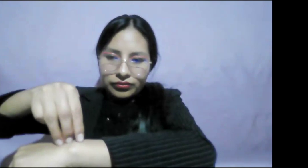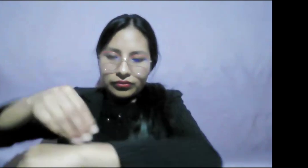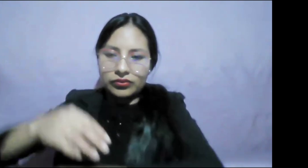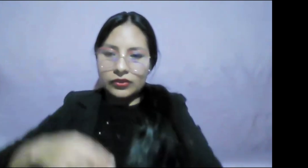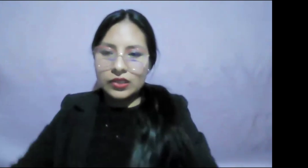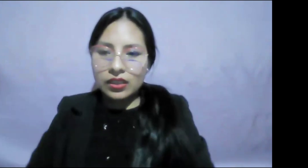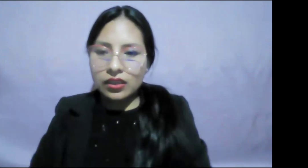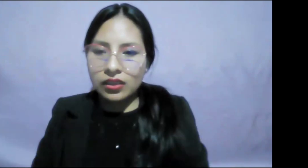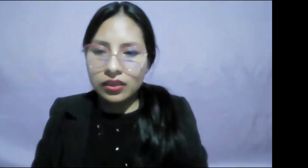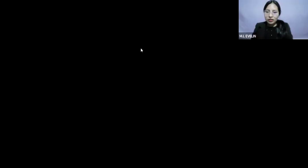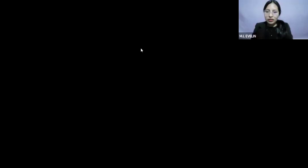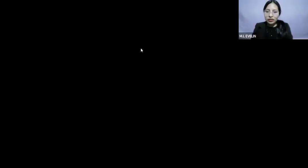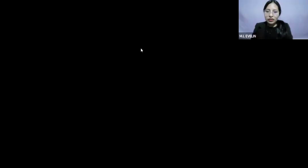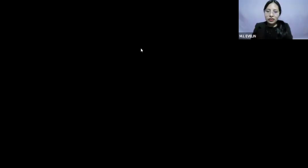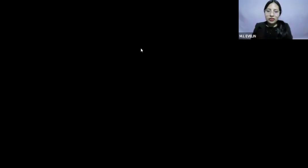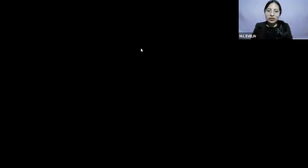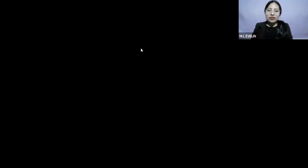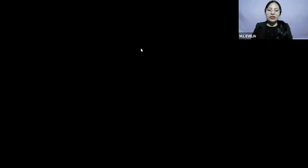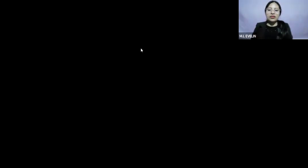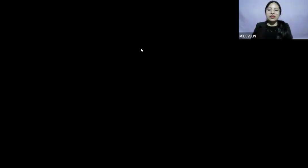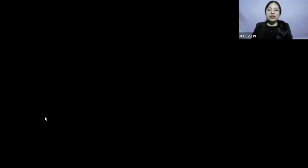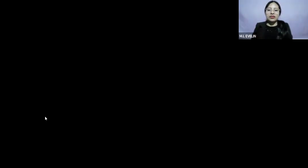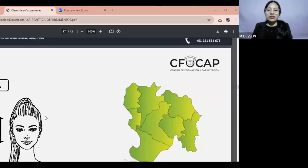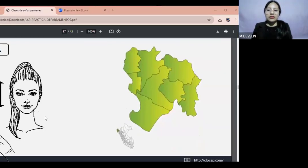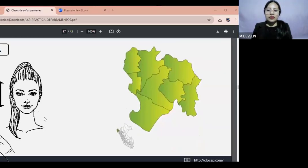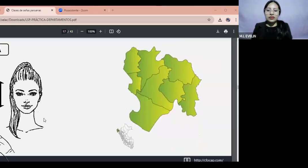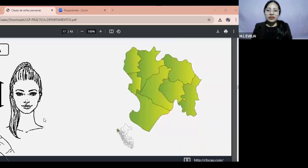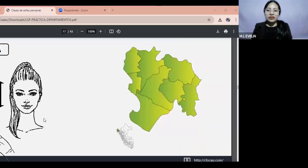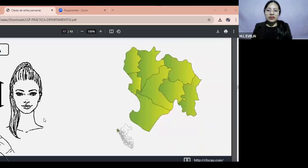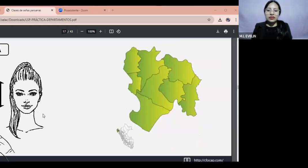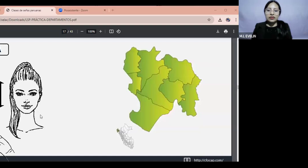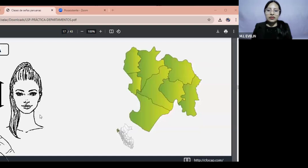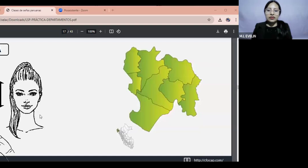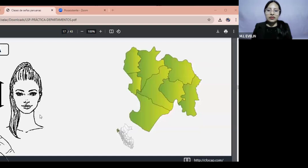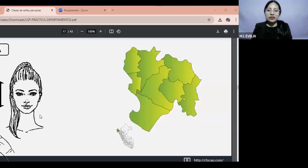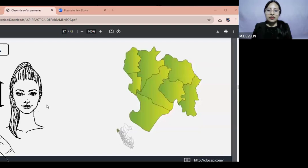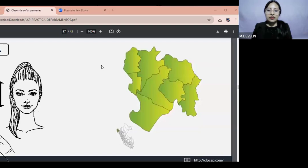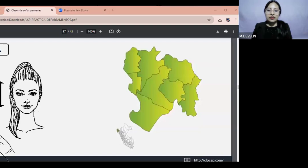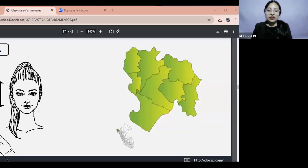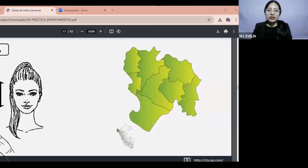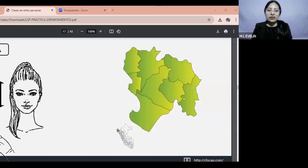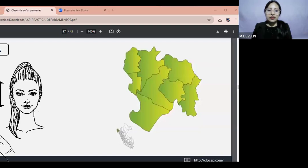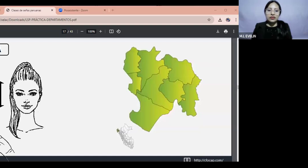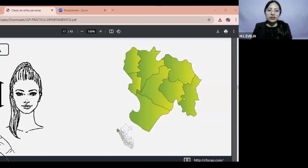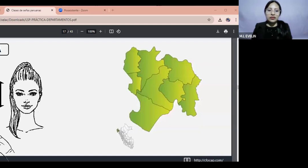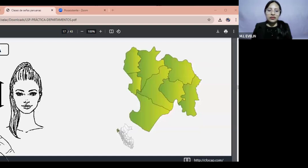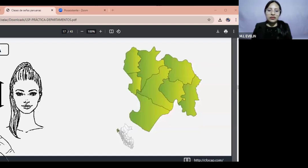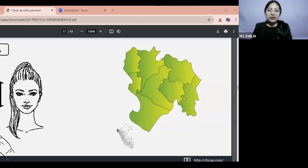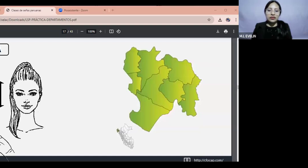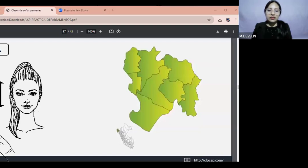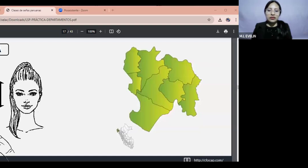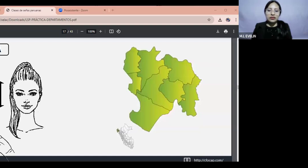moa muy bien continuamos con la seña nos vamos al norte del Perú